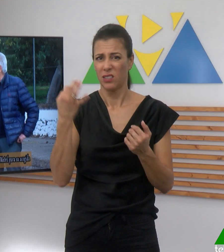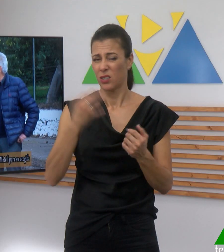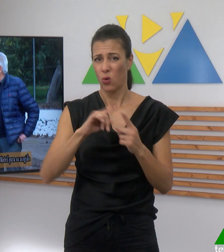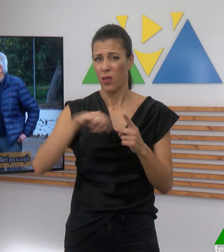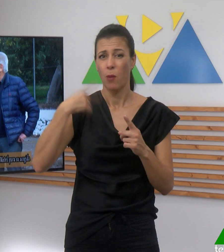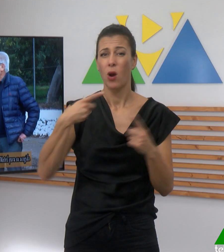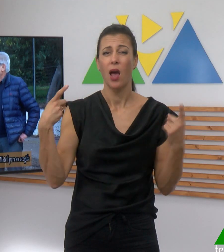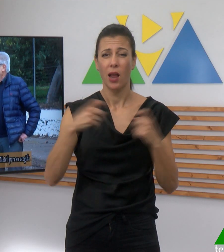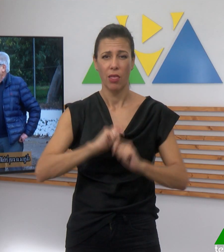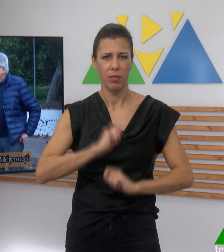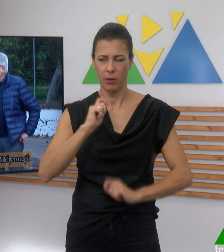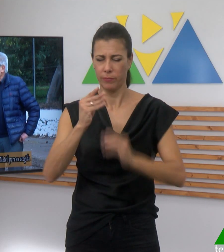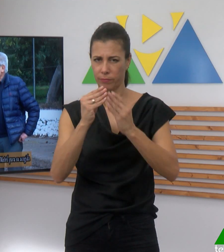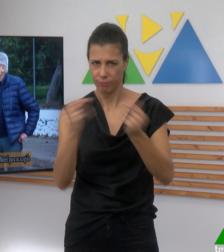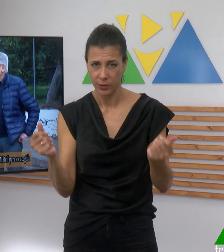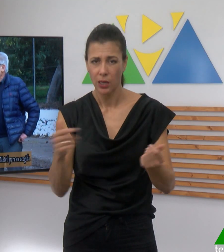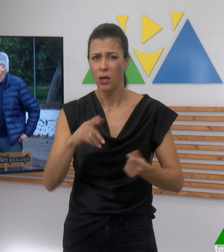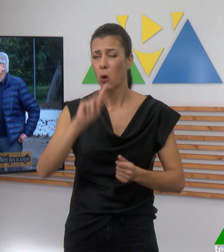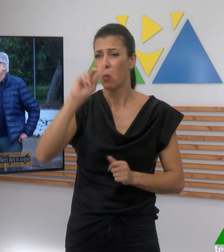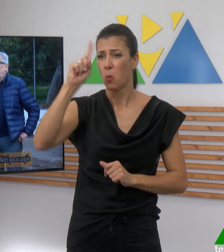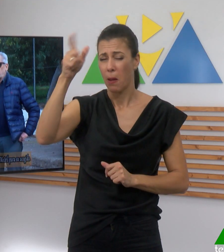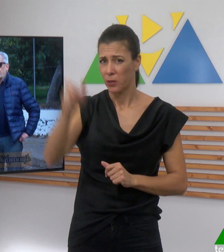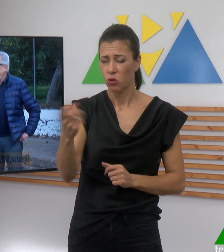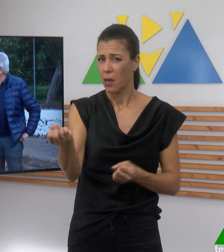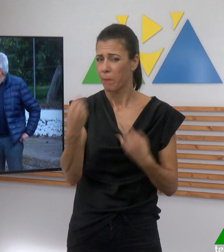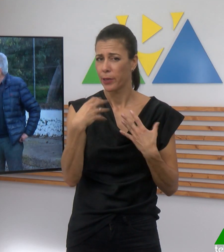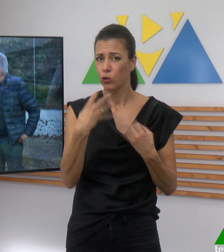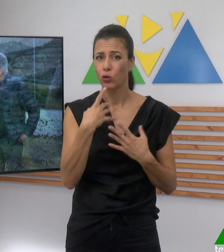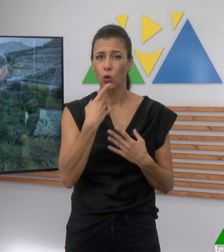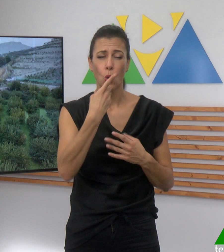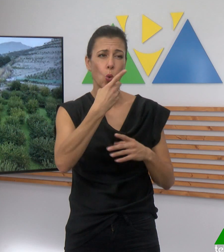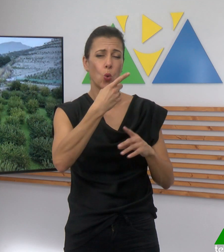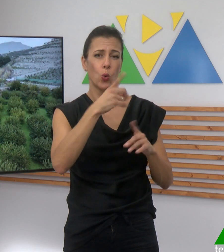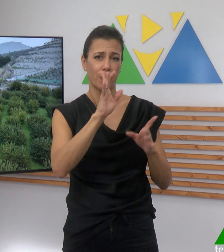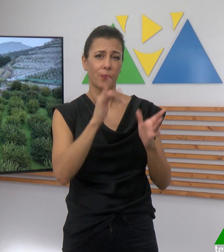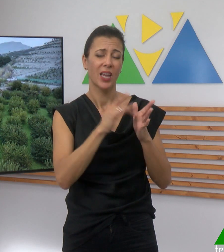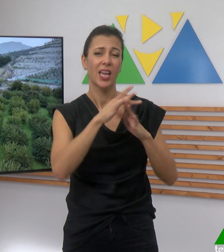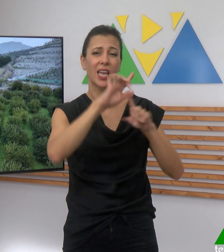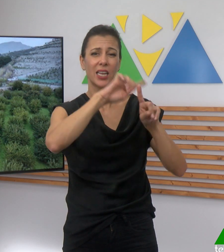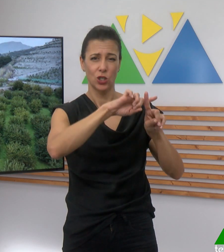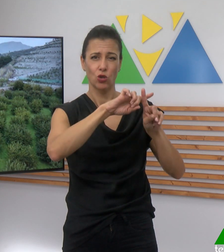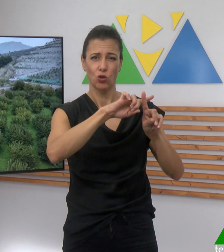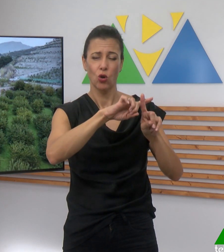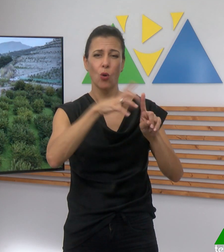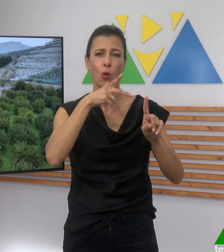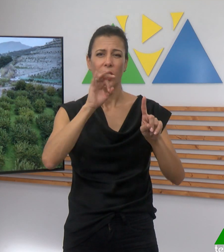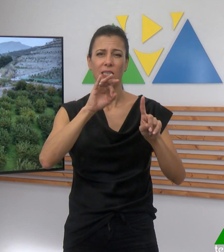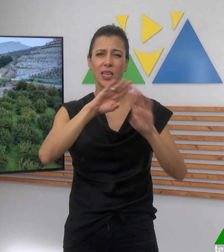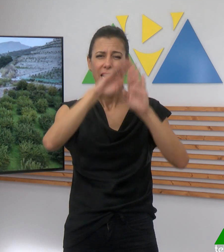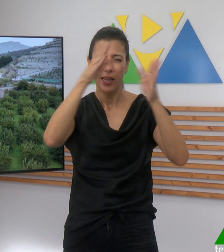guerra civil alguien me dijo que un Cristo que coronaba el el retablo que existió de Jerónimo